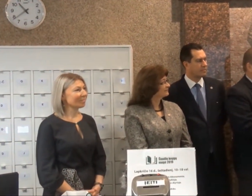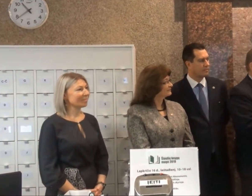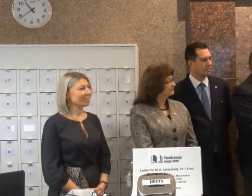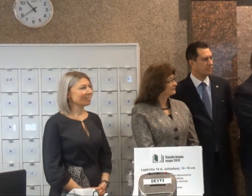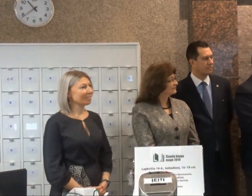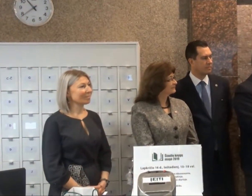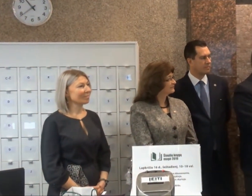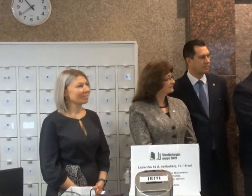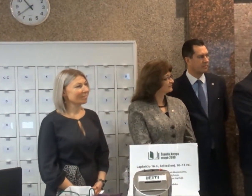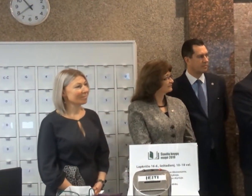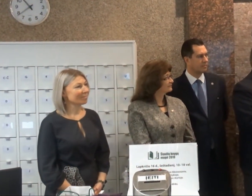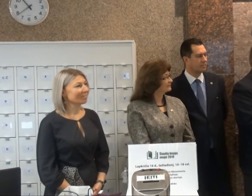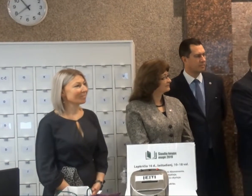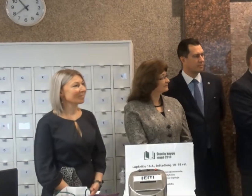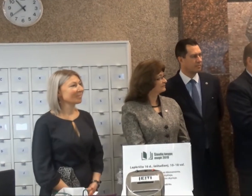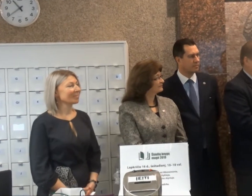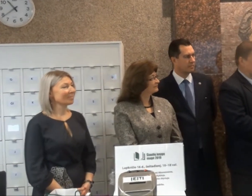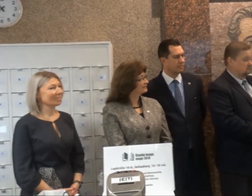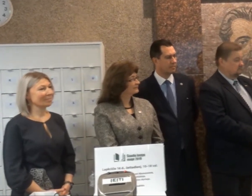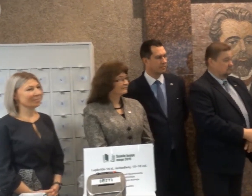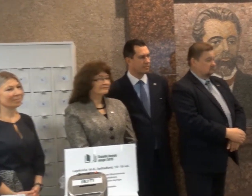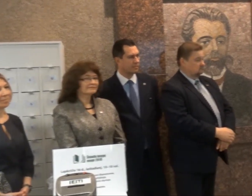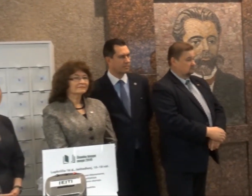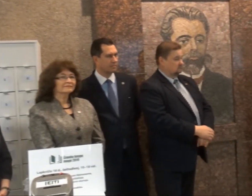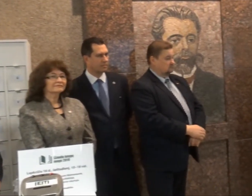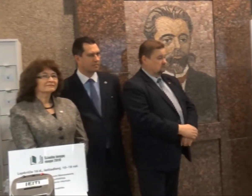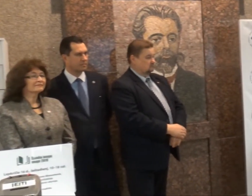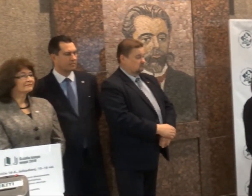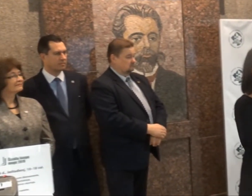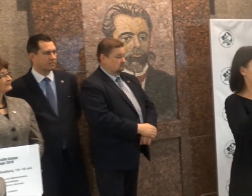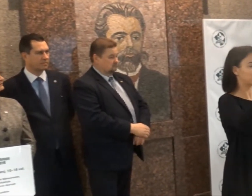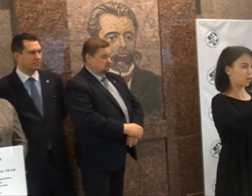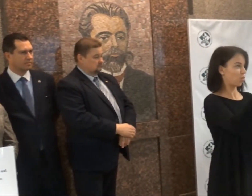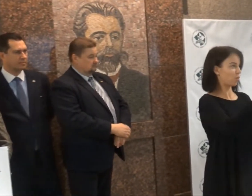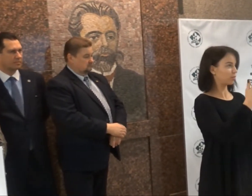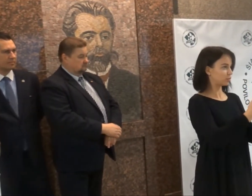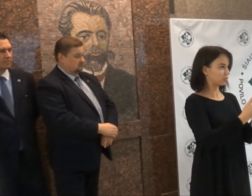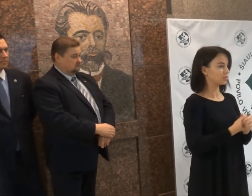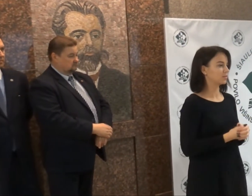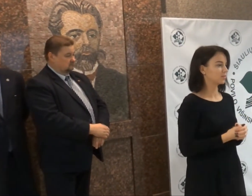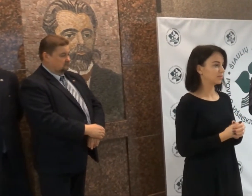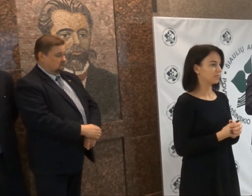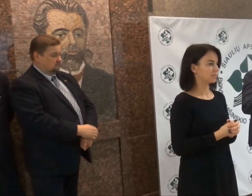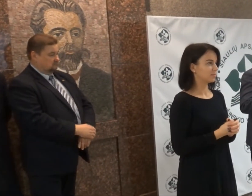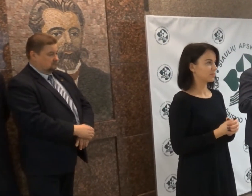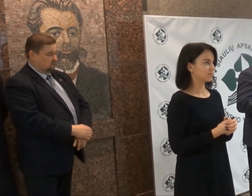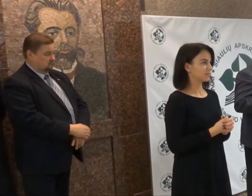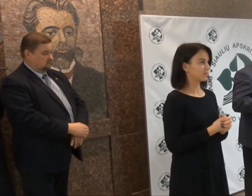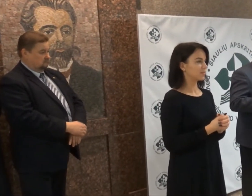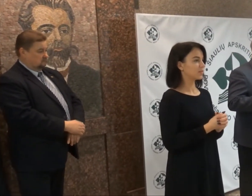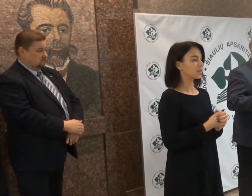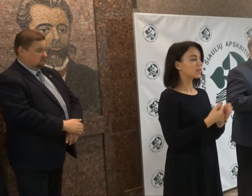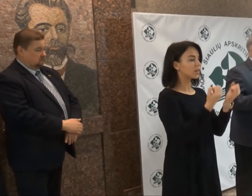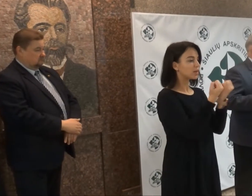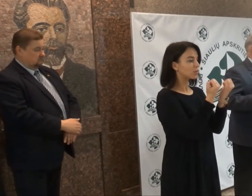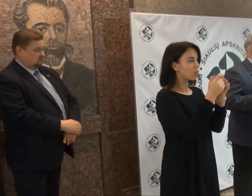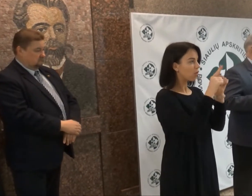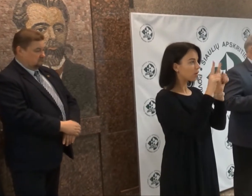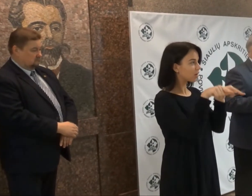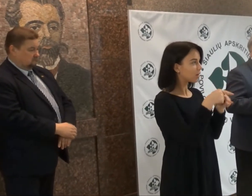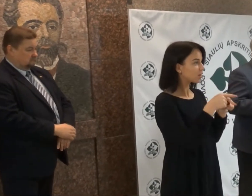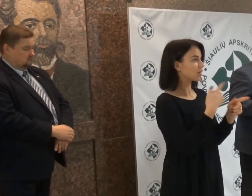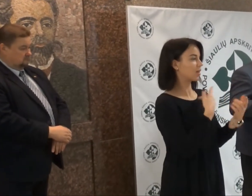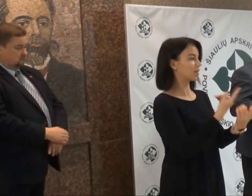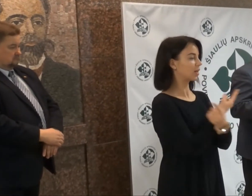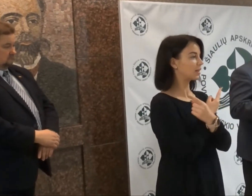šimtmečius žmonijos, na, surinkti informaciją, pradedant nuo etruskų molio lentelių ar senovės